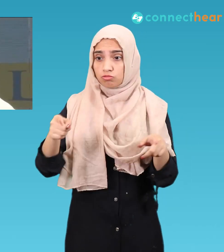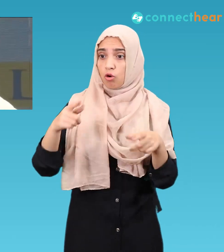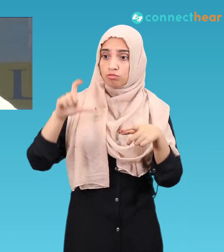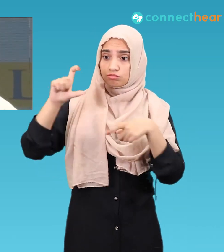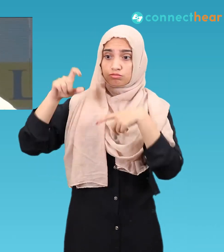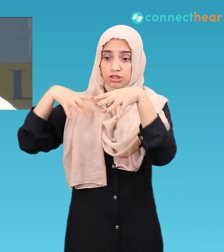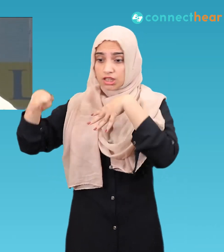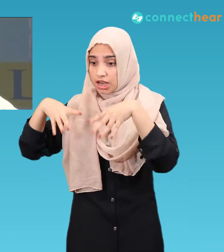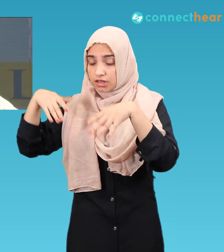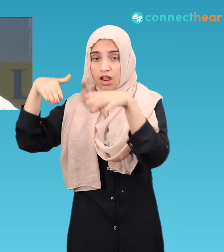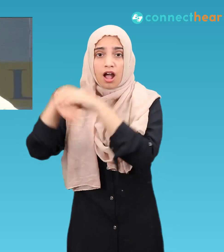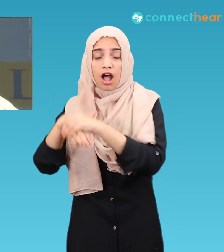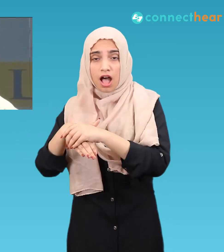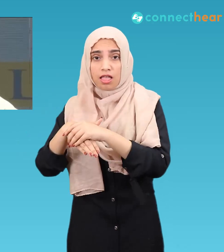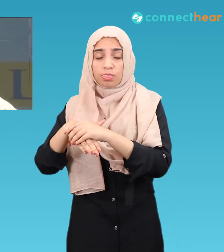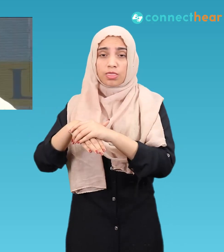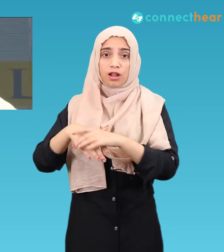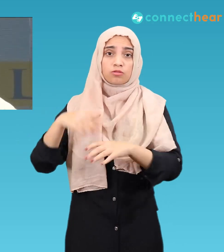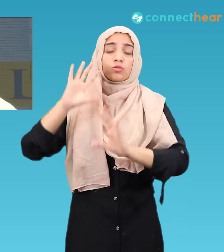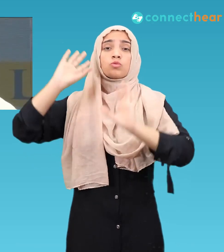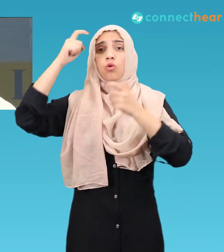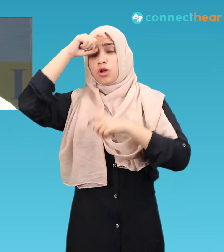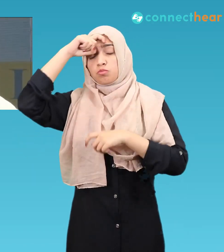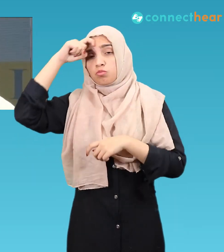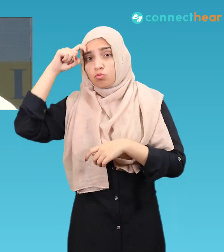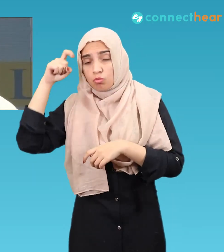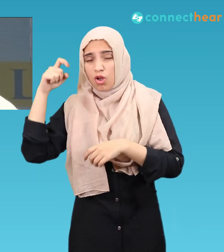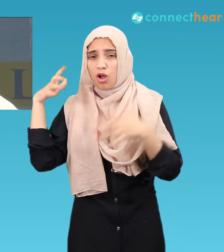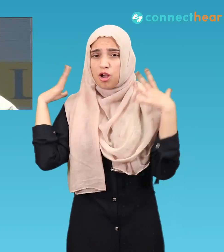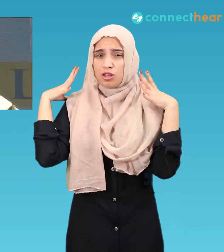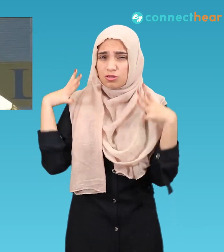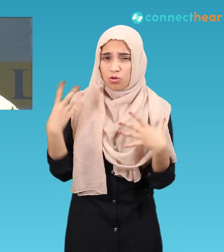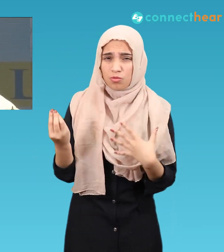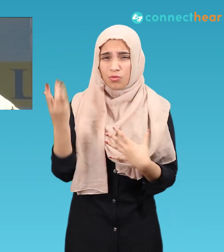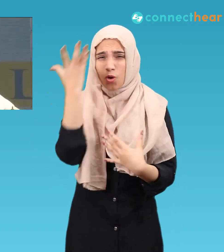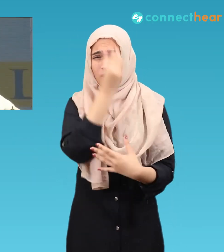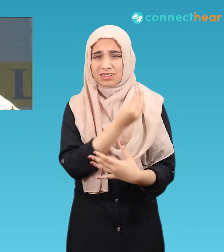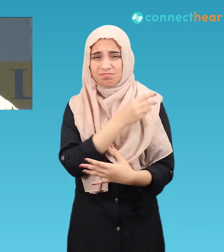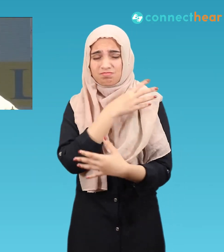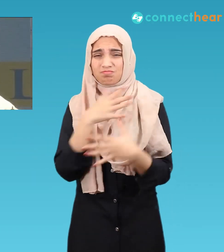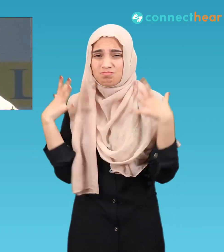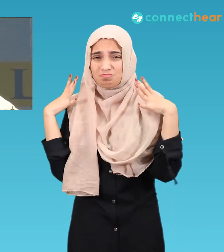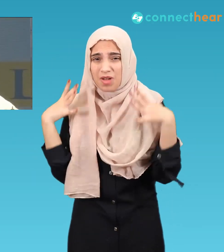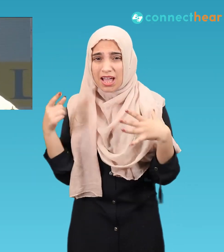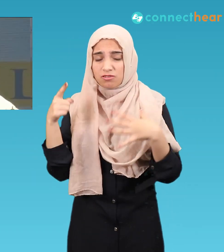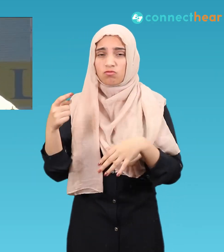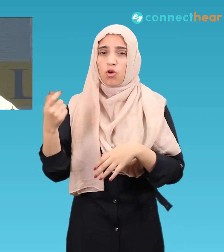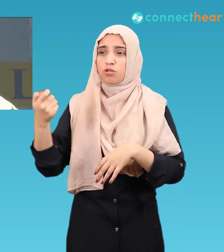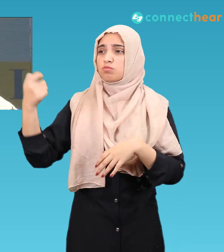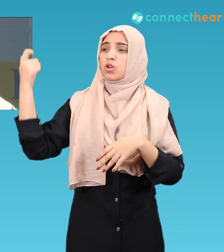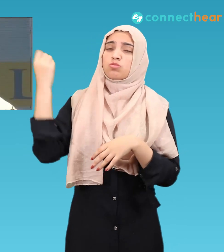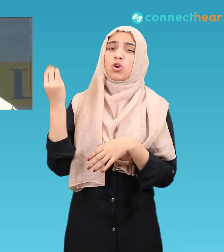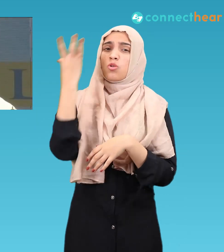नामुमकिन है कि एक मज़दूर, एक मेहनत कश, एक तनख्वाहदार,